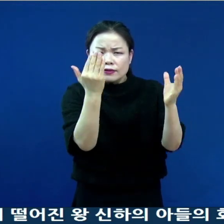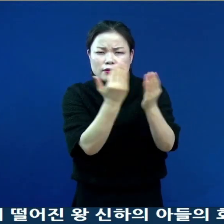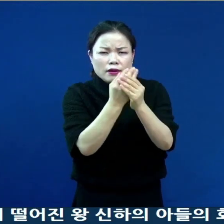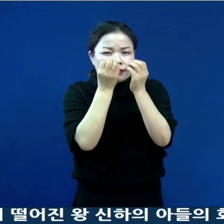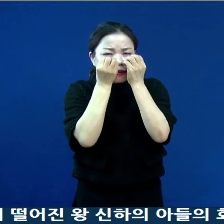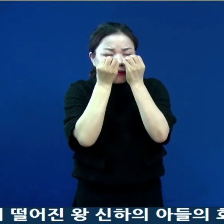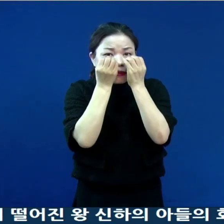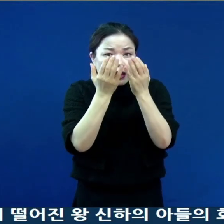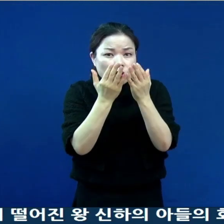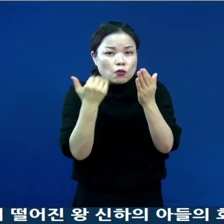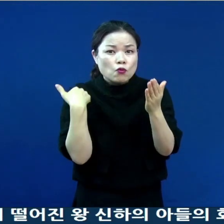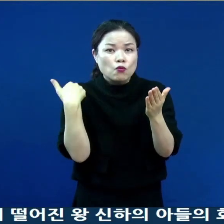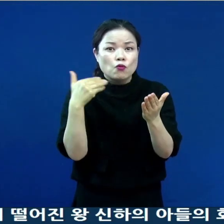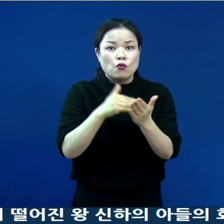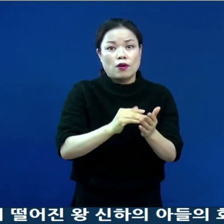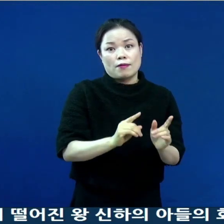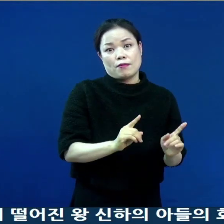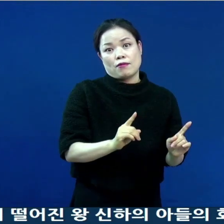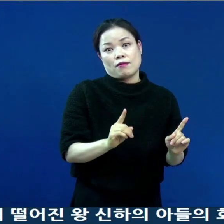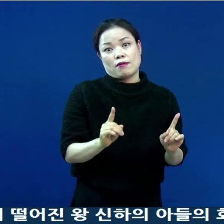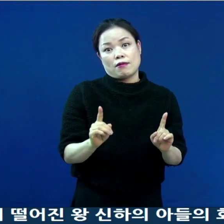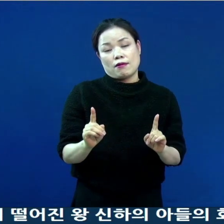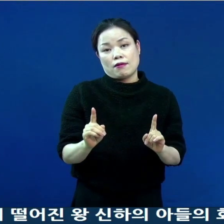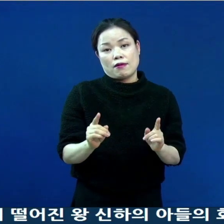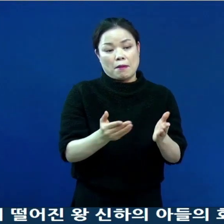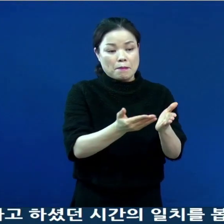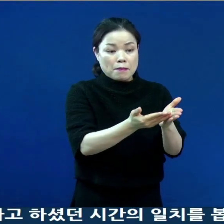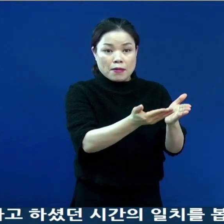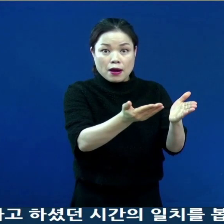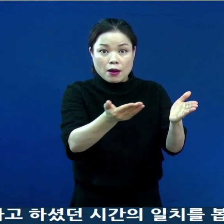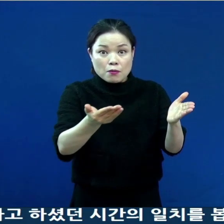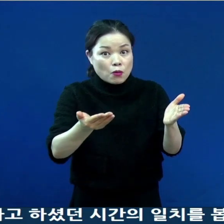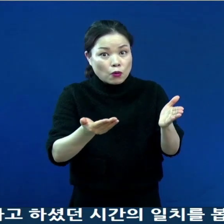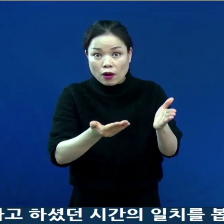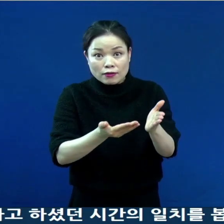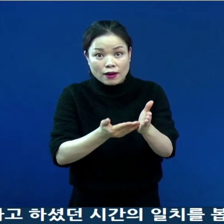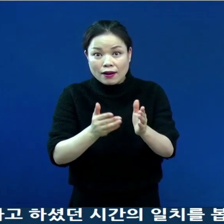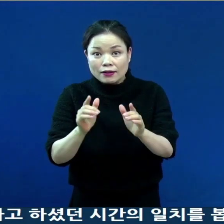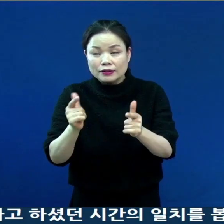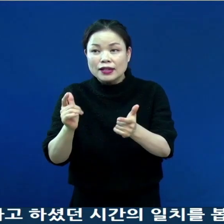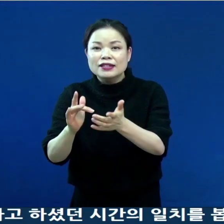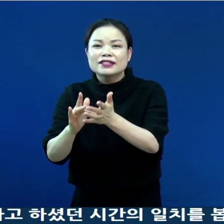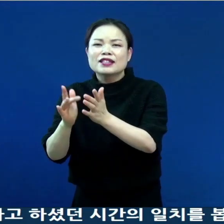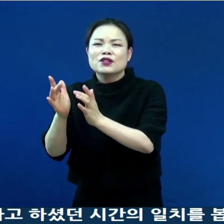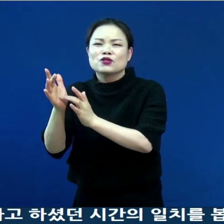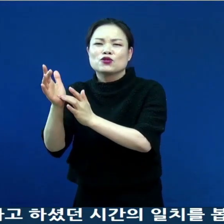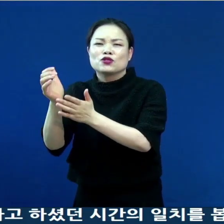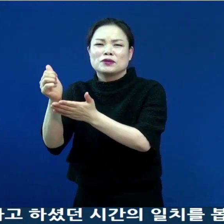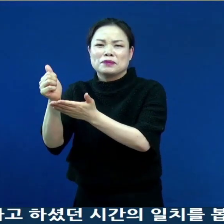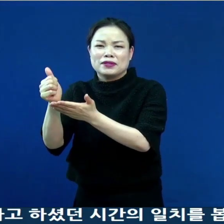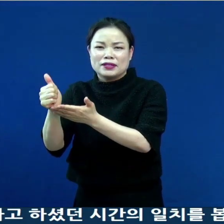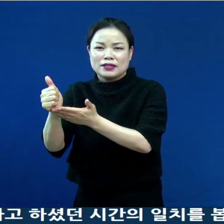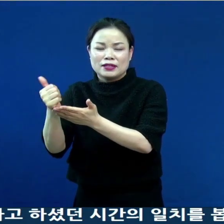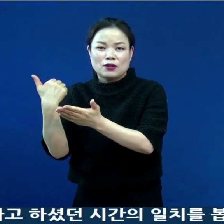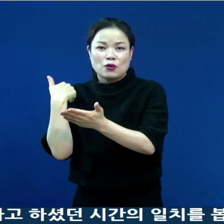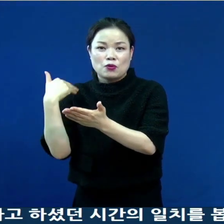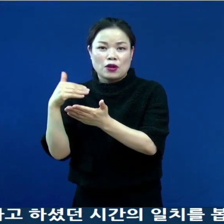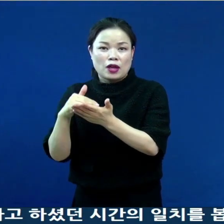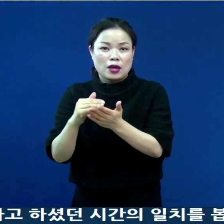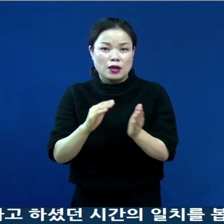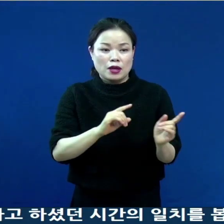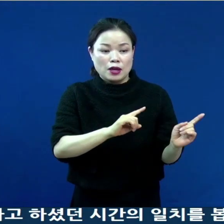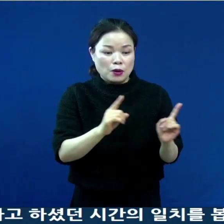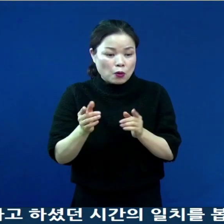새로운 회복의 길을 본 거죠. 베데스다 연못가가 아니라 예수님이 회복의 길이라는